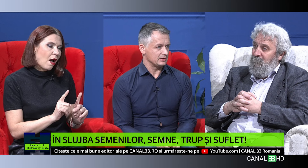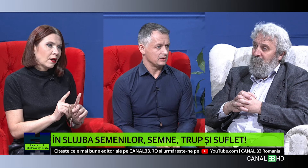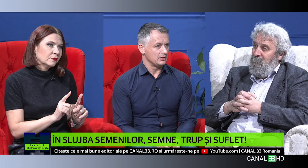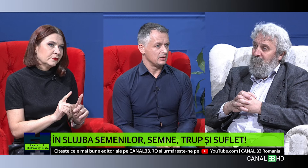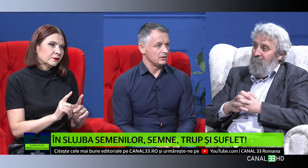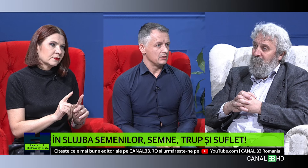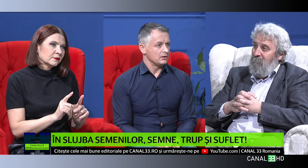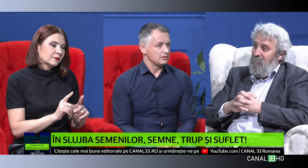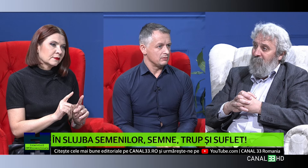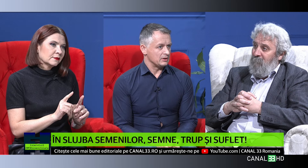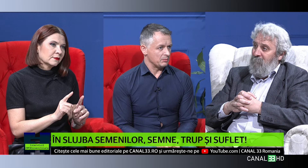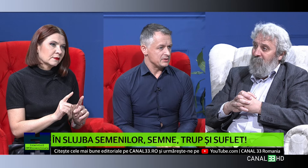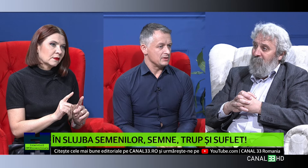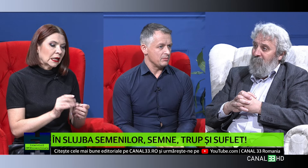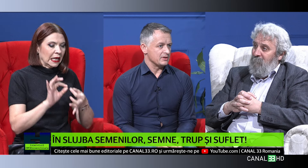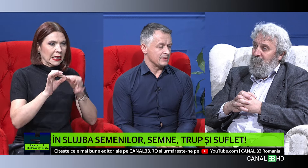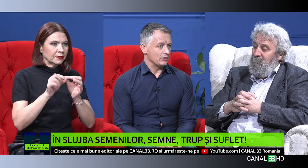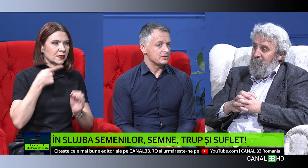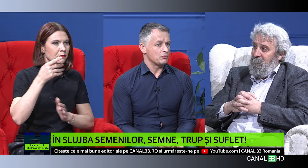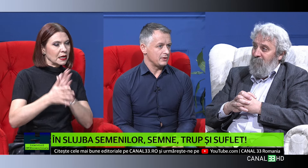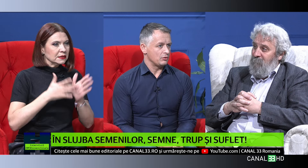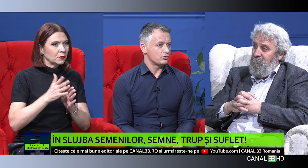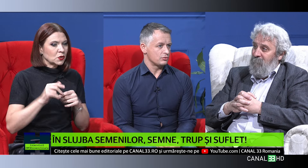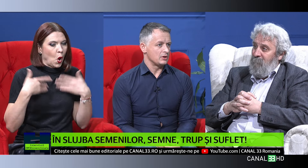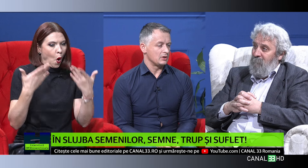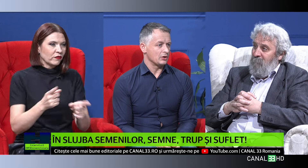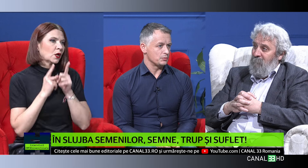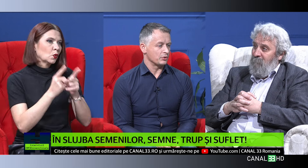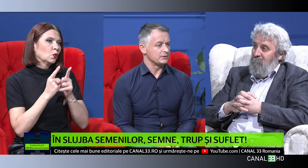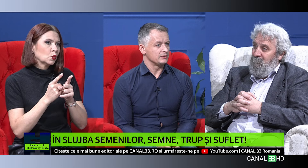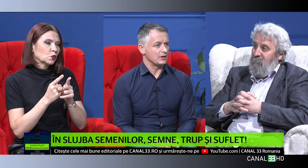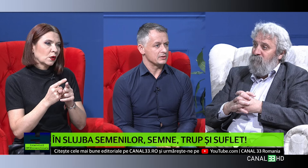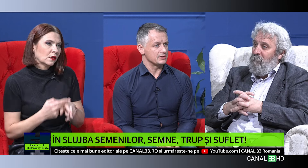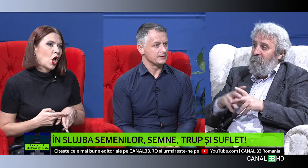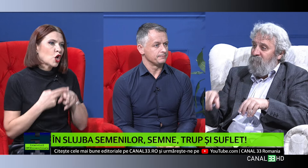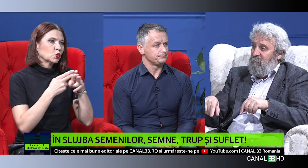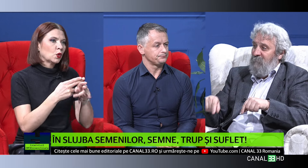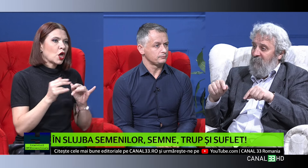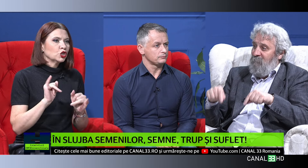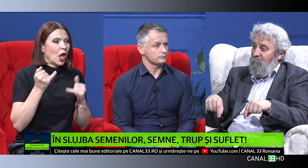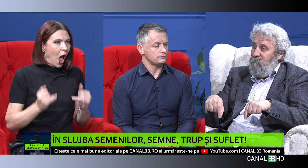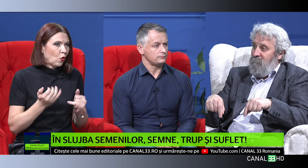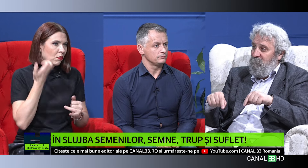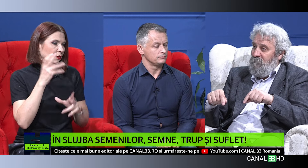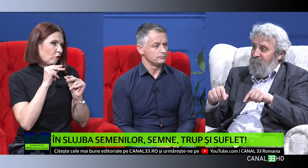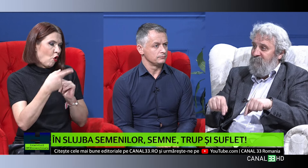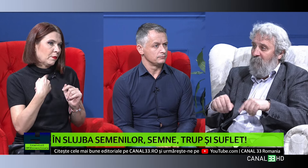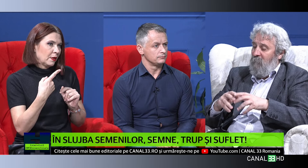specialitate, interpreți în limba semnelor, se ofere cursuri ca suport. În deci acest în sens. Momentul ăsta în care vorbim, finalul